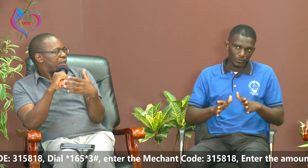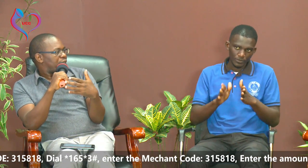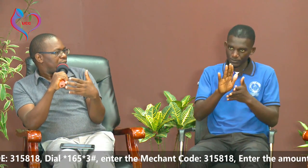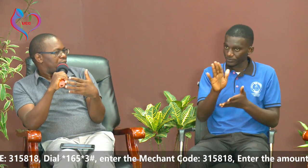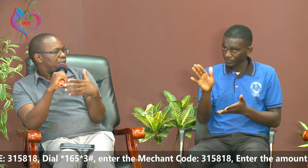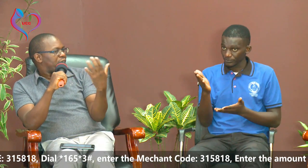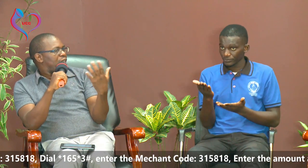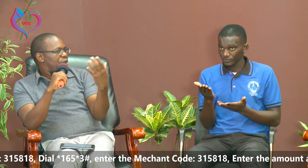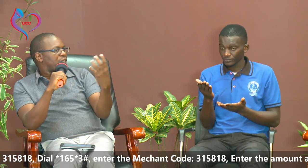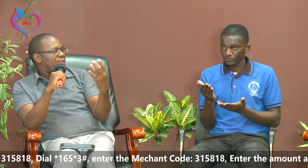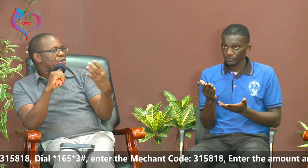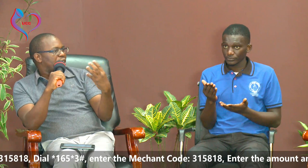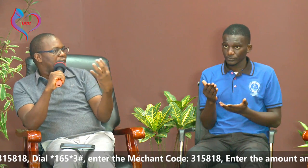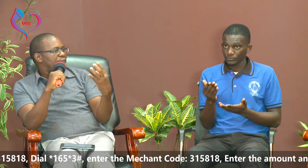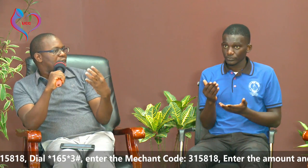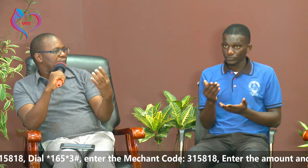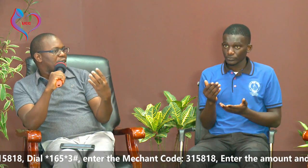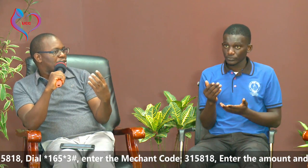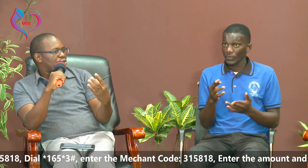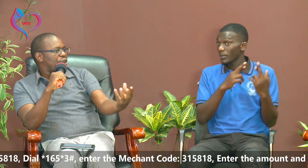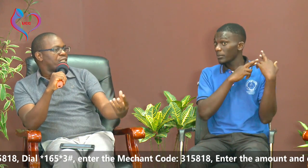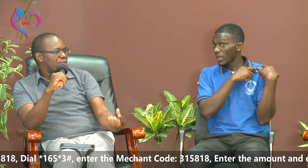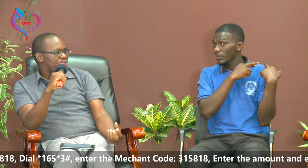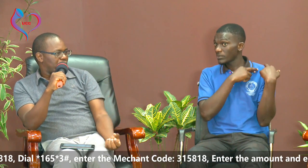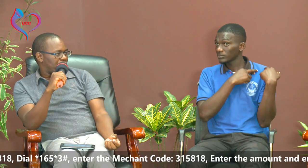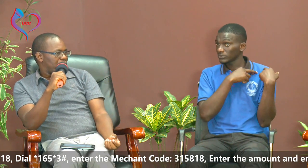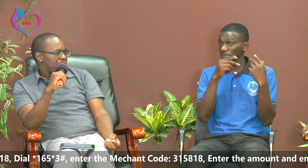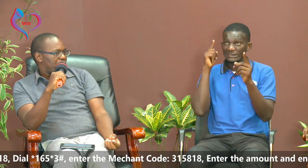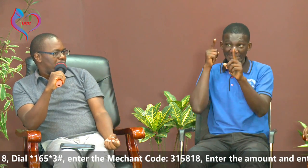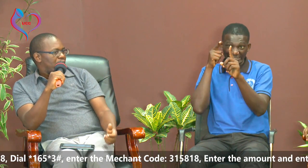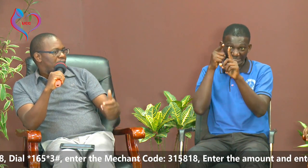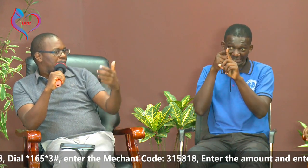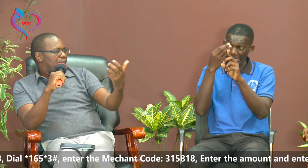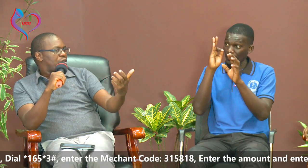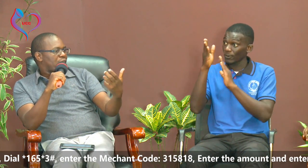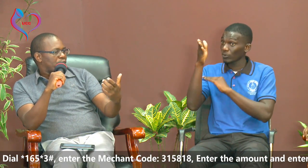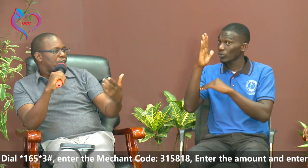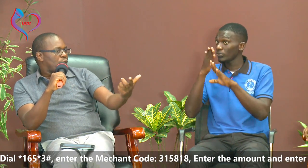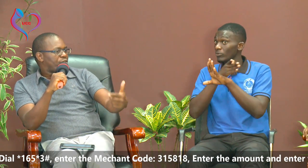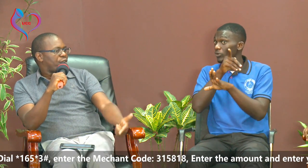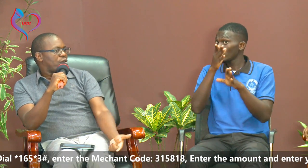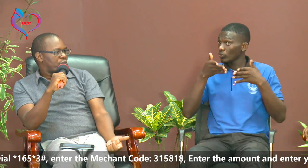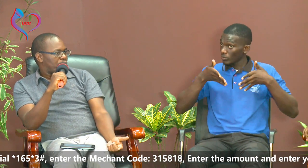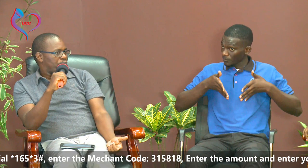papasi kyekigendererwa kya Katonda kyeyalina nga tonnajja ku nsi ekigendererwa kya Katonda tewakifuna ng'ozze ku